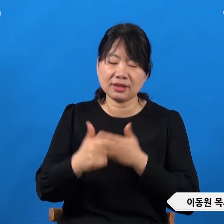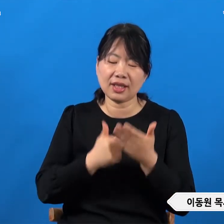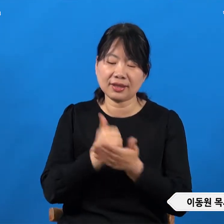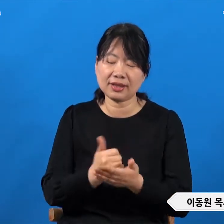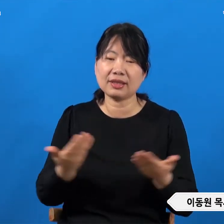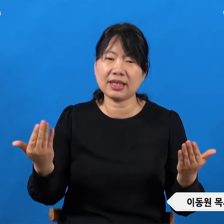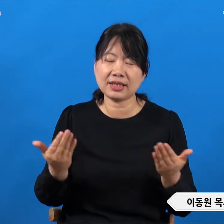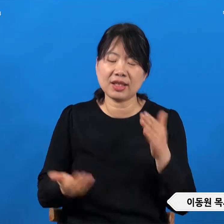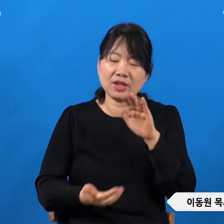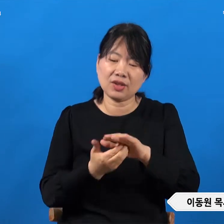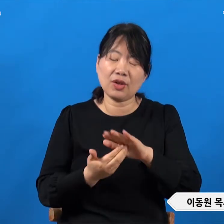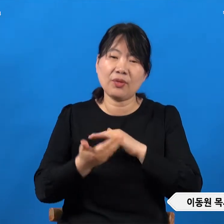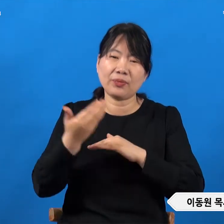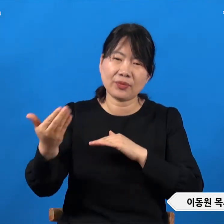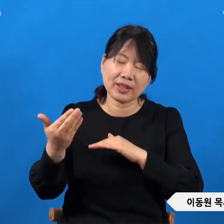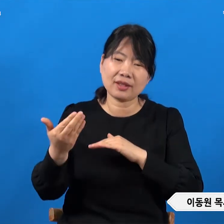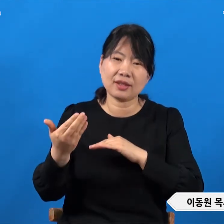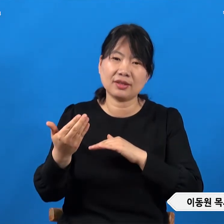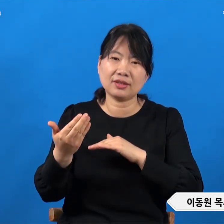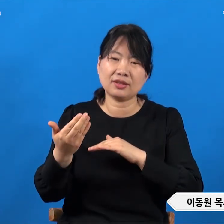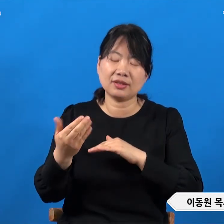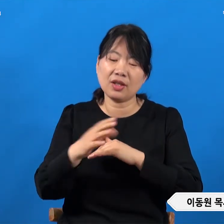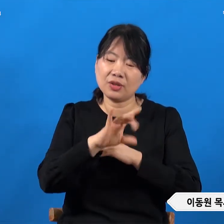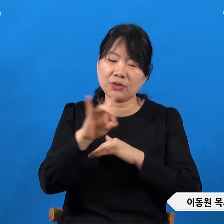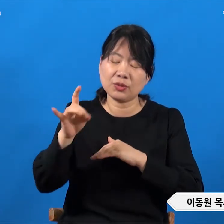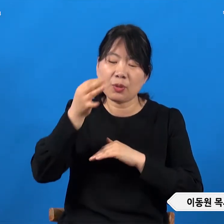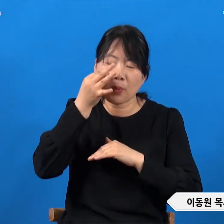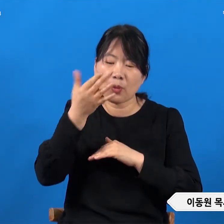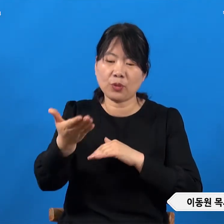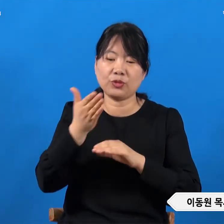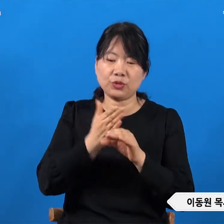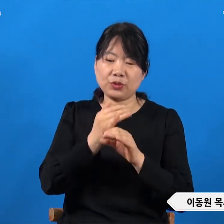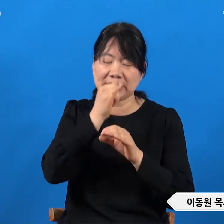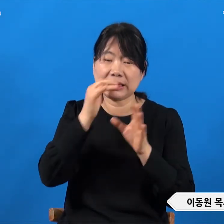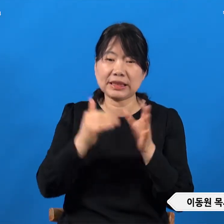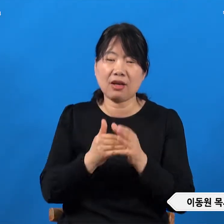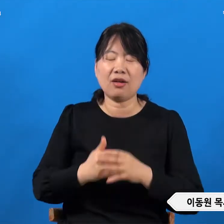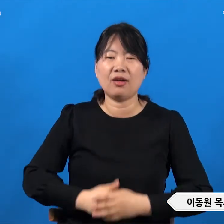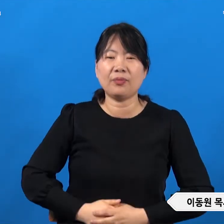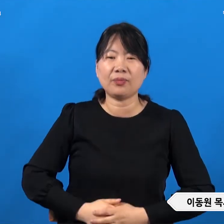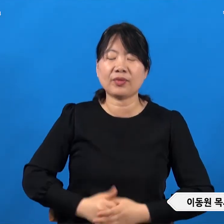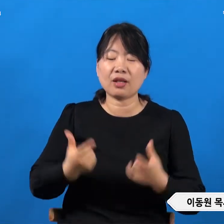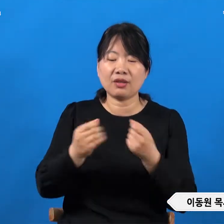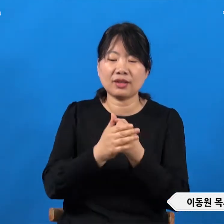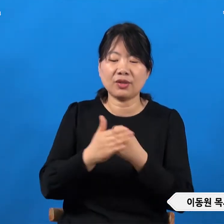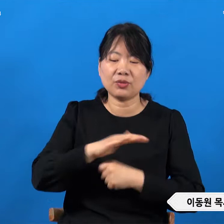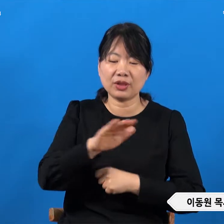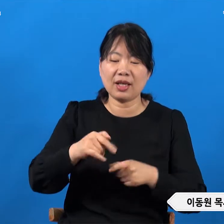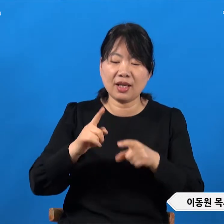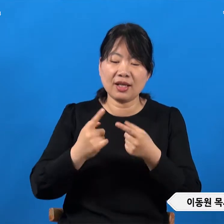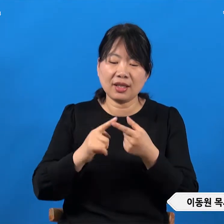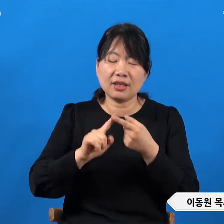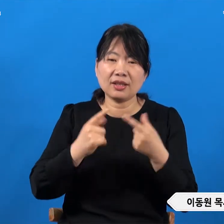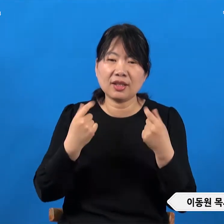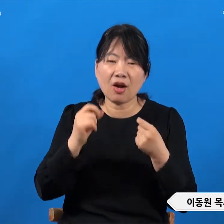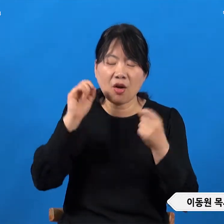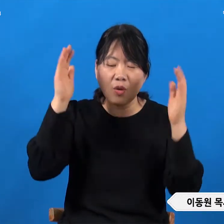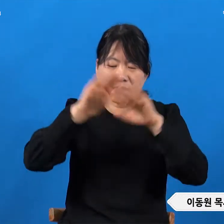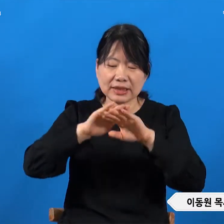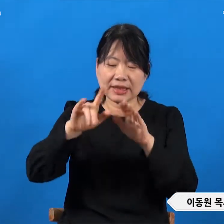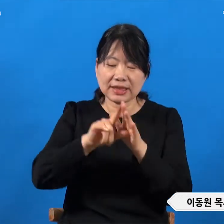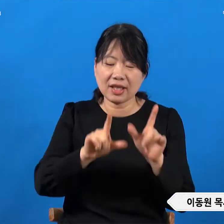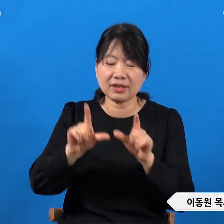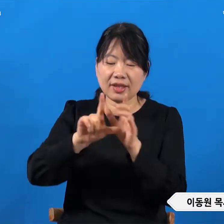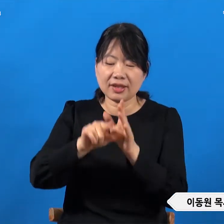하나님의 역사를 이룬다는 레슨을 종종 보여주고 있습니다. 그러므로 우리가 이런 어둠의 시간을 보낼